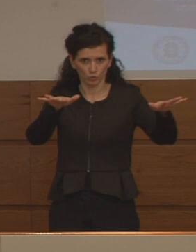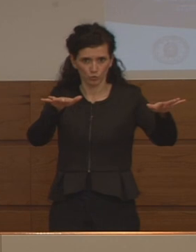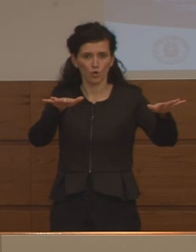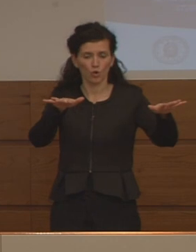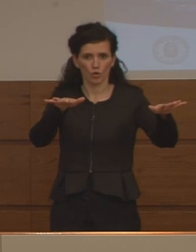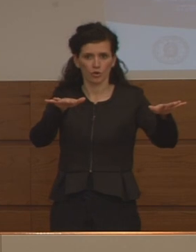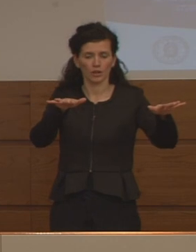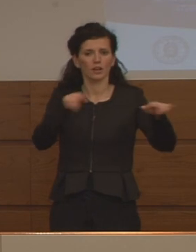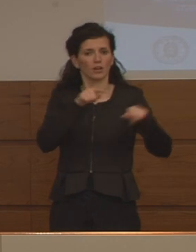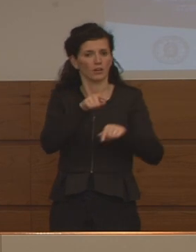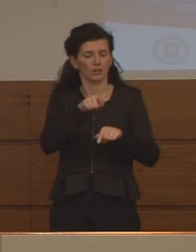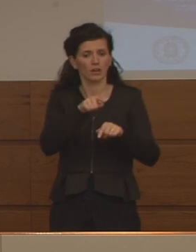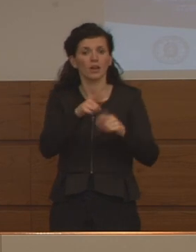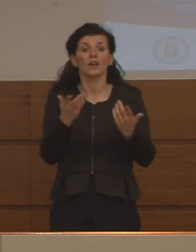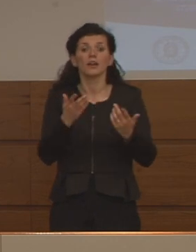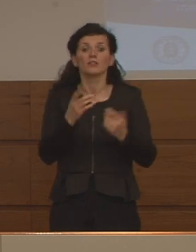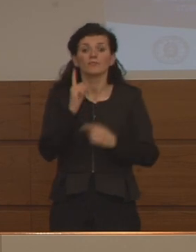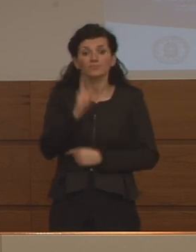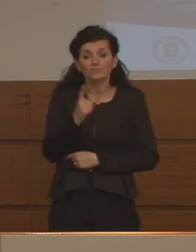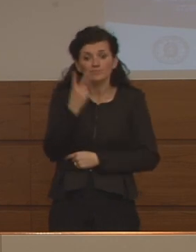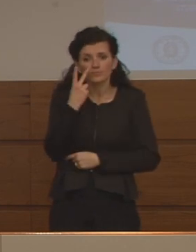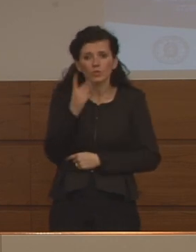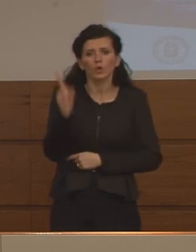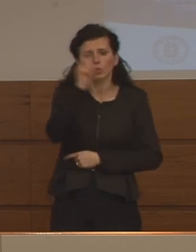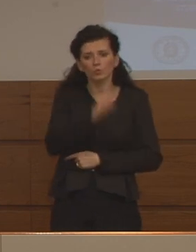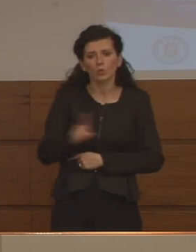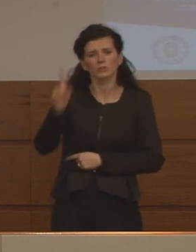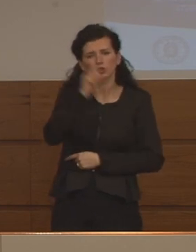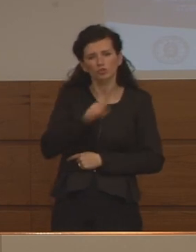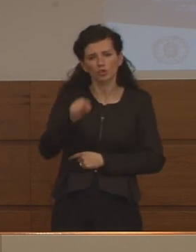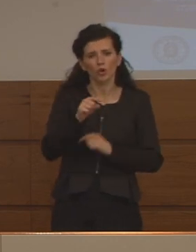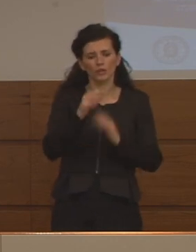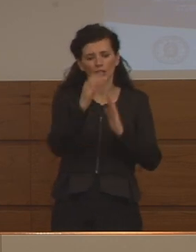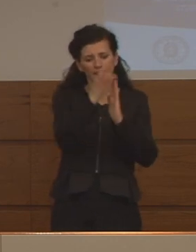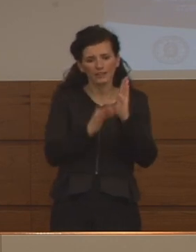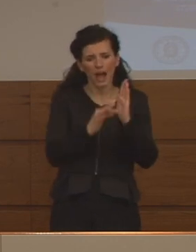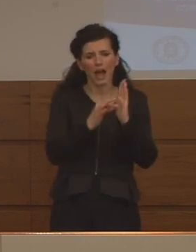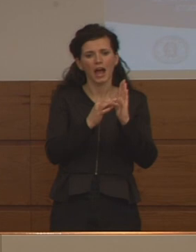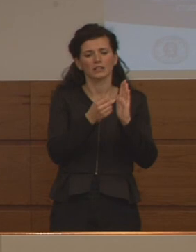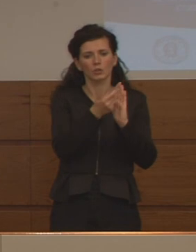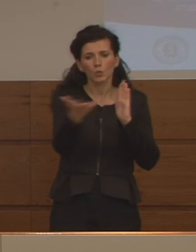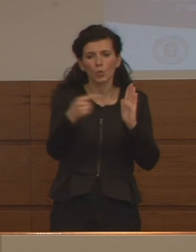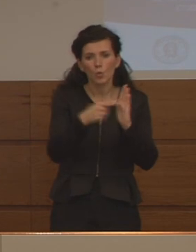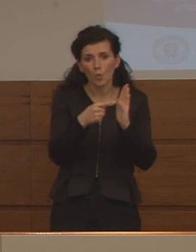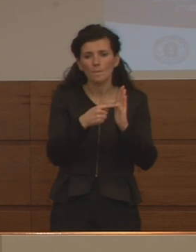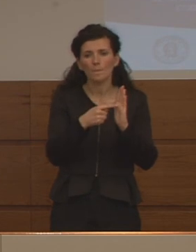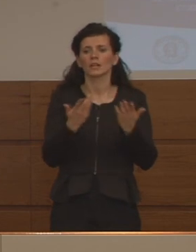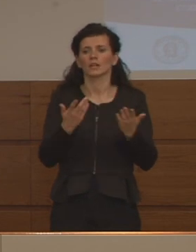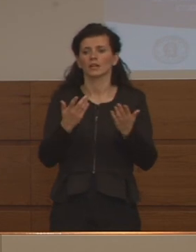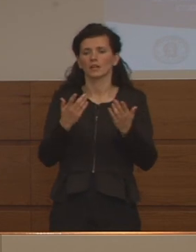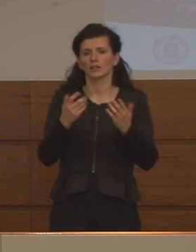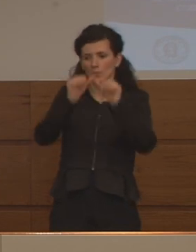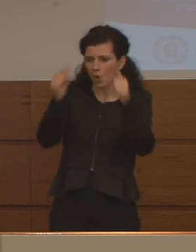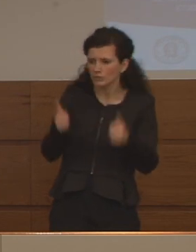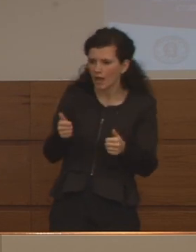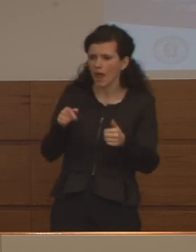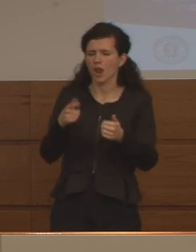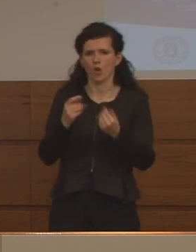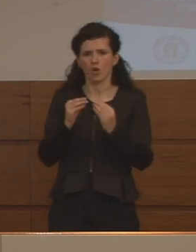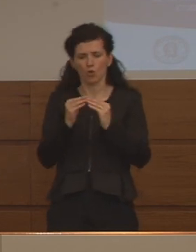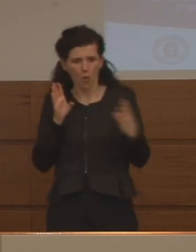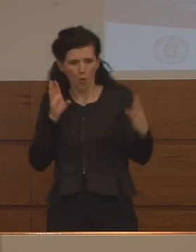nome perché di ogni giorno sia la costruzione dei modelli di previsione anche fondati